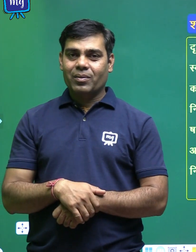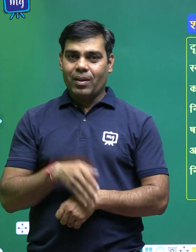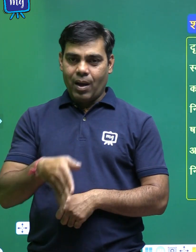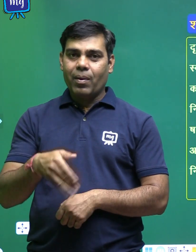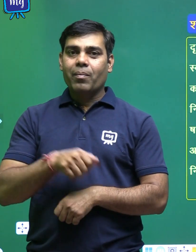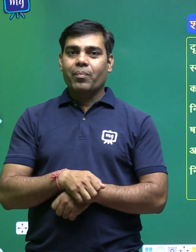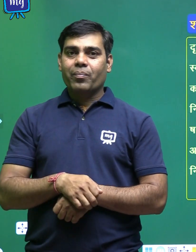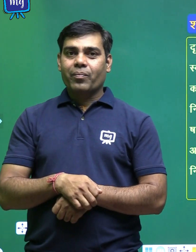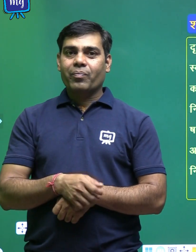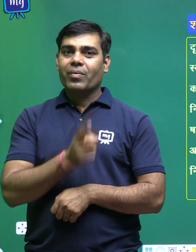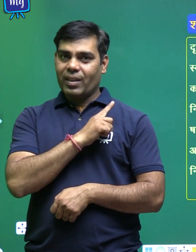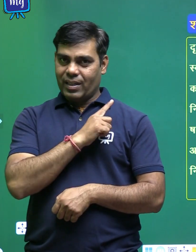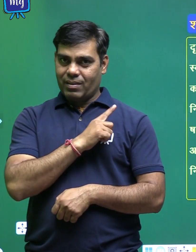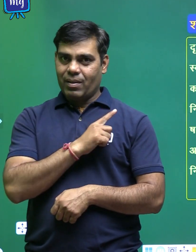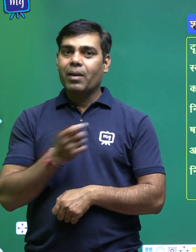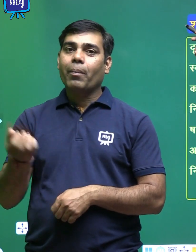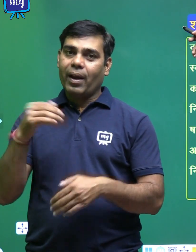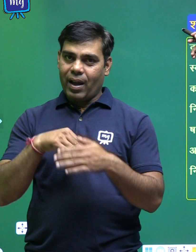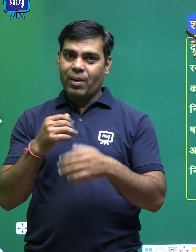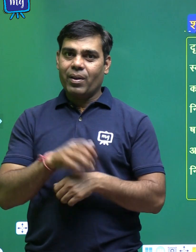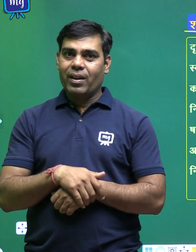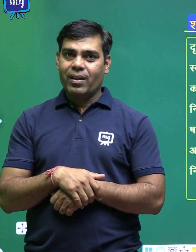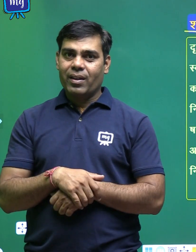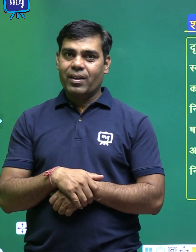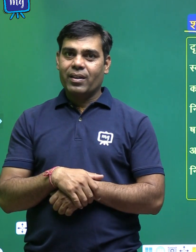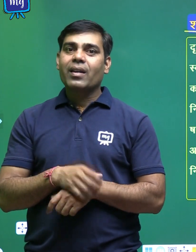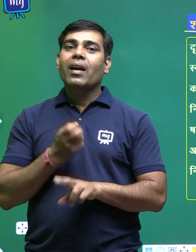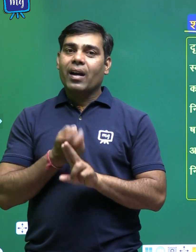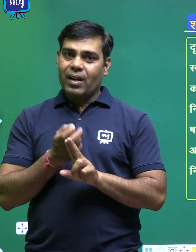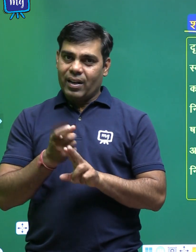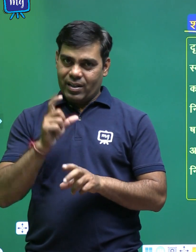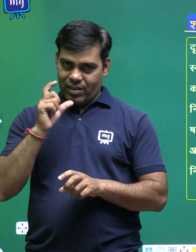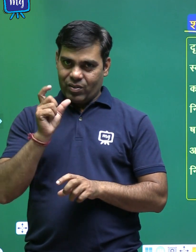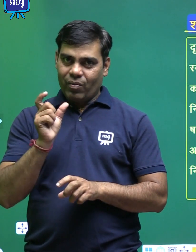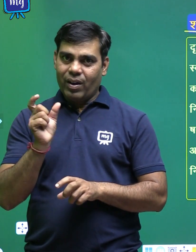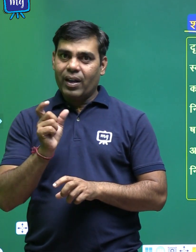अब हम इस पाठ में आए हुए कठिन शब्दों के अर्थ